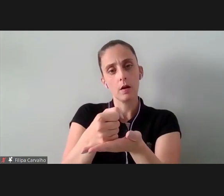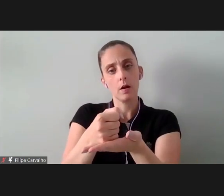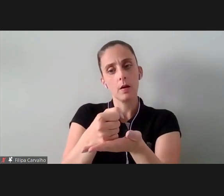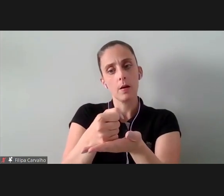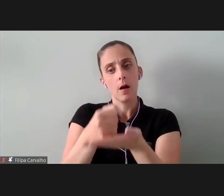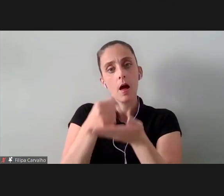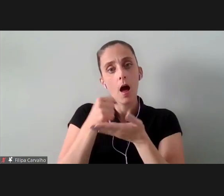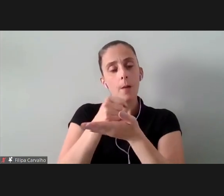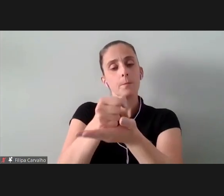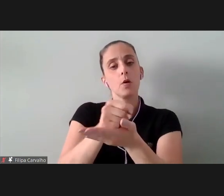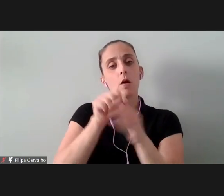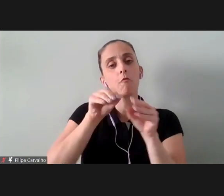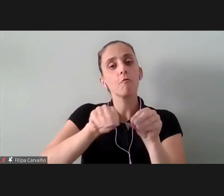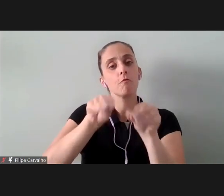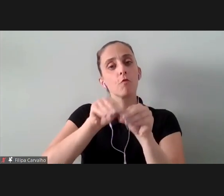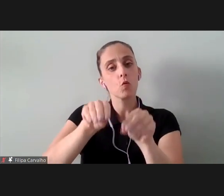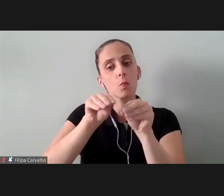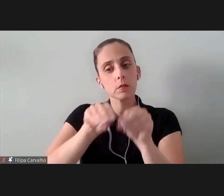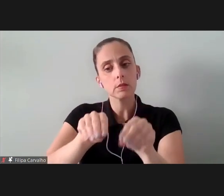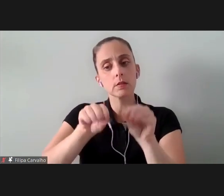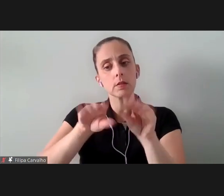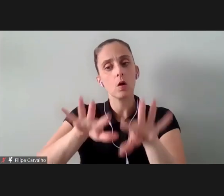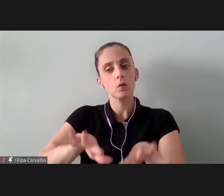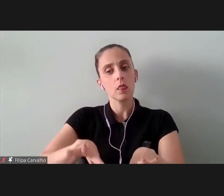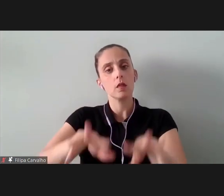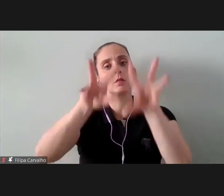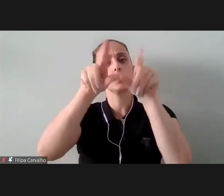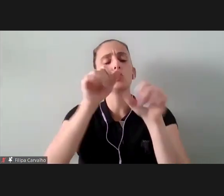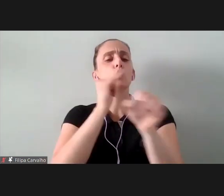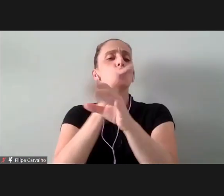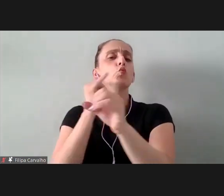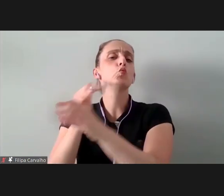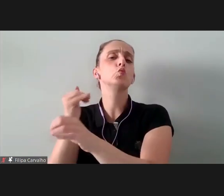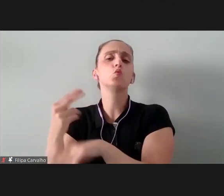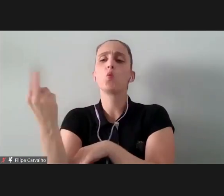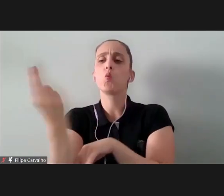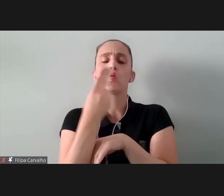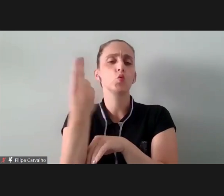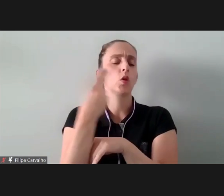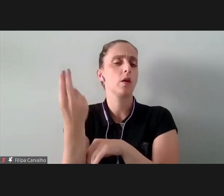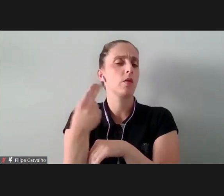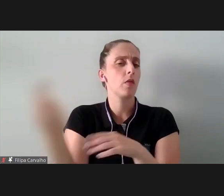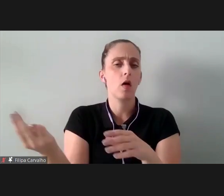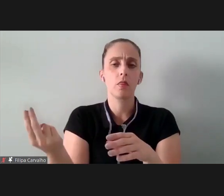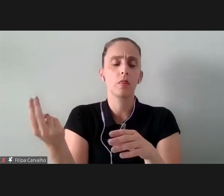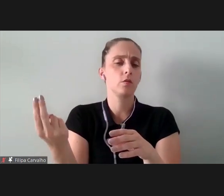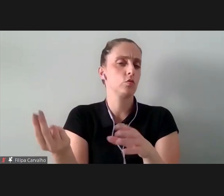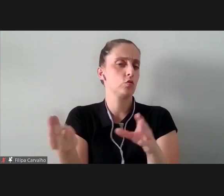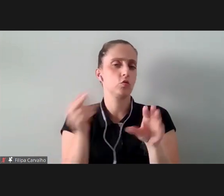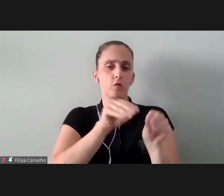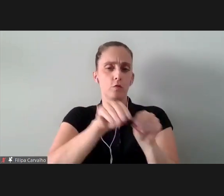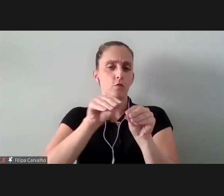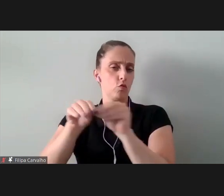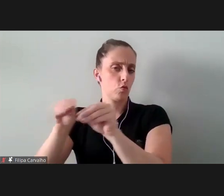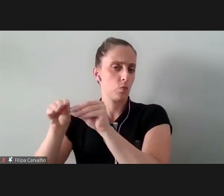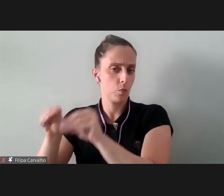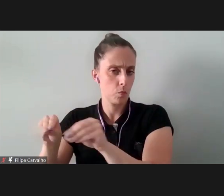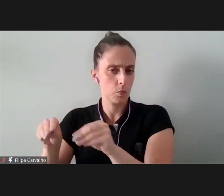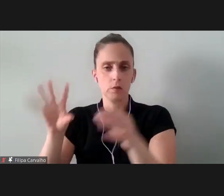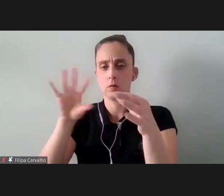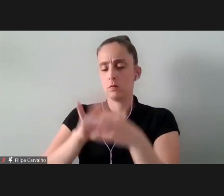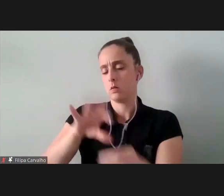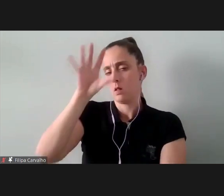a formação, o desenvolvimento de outras unidades de inovação em outros órgãos públicos de todos os níveis